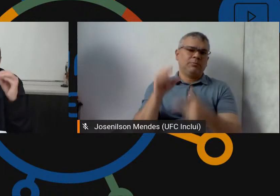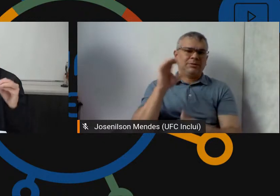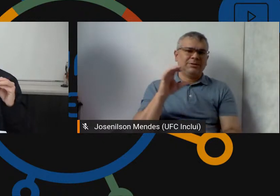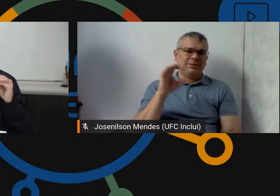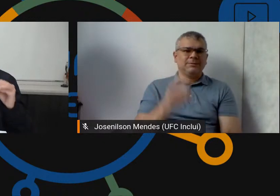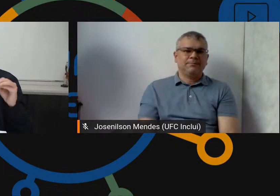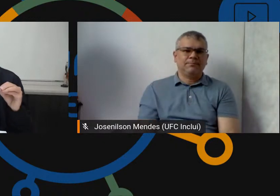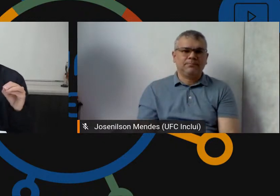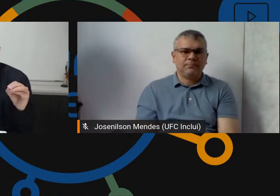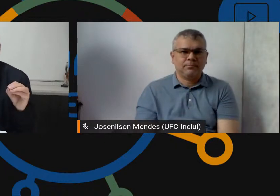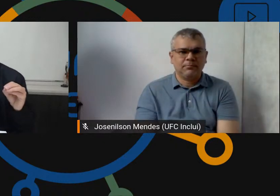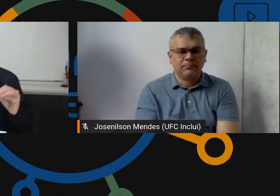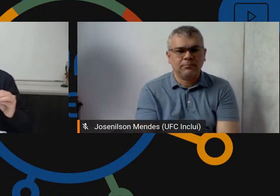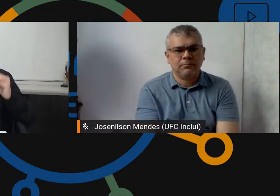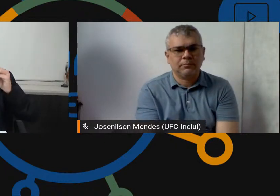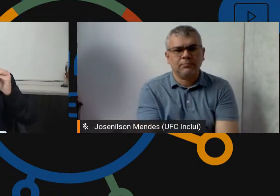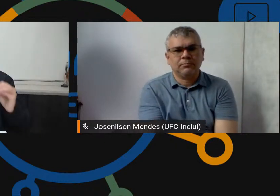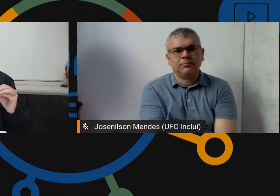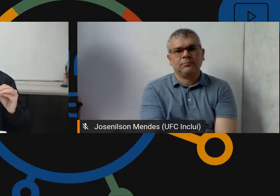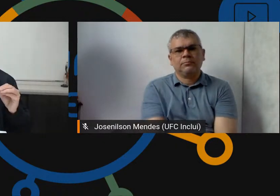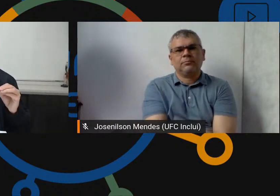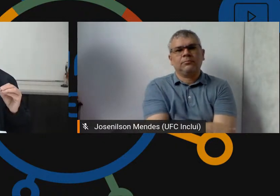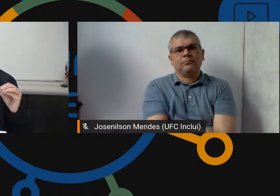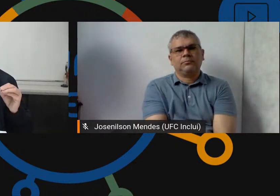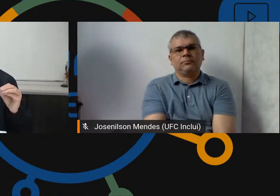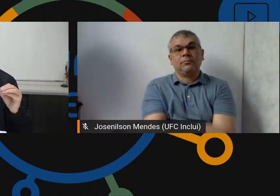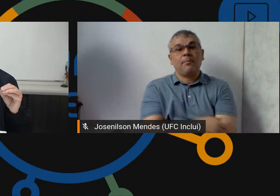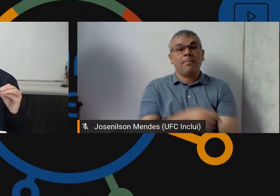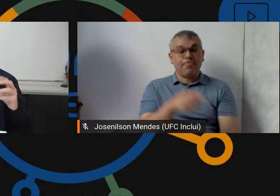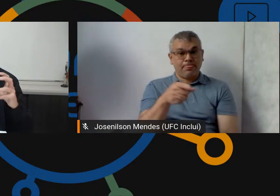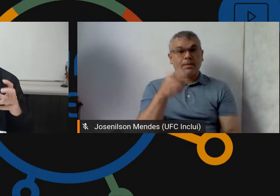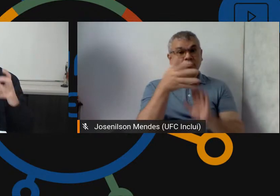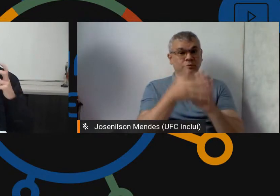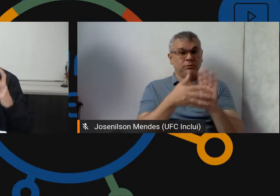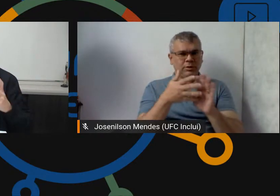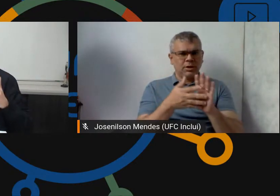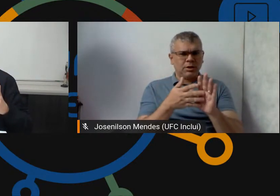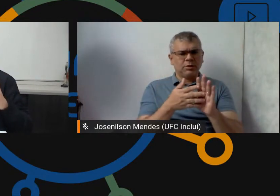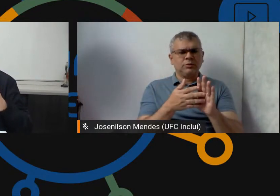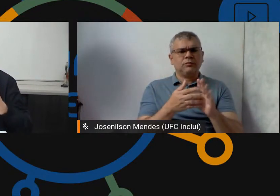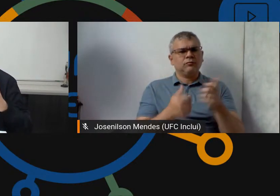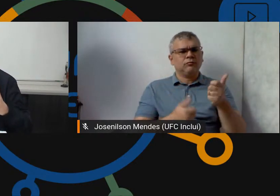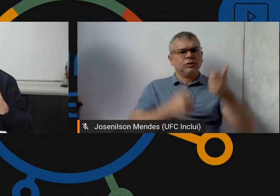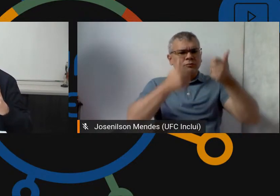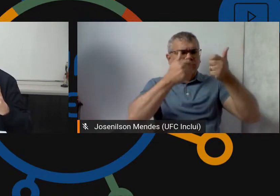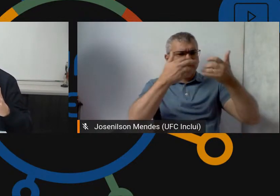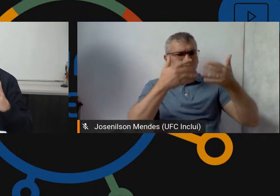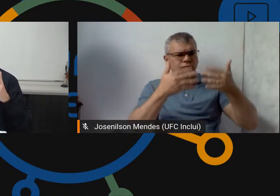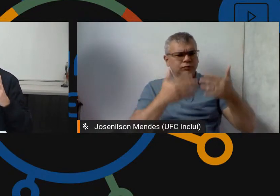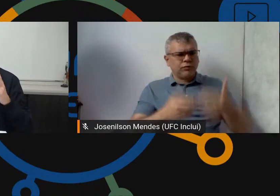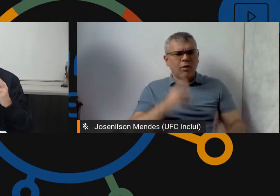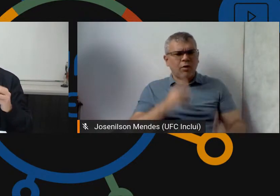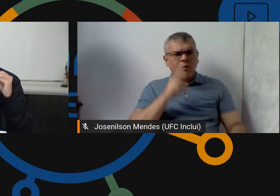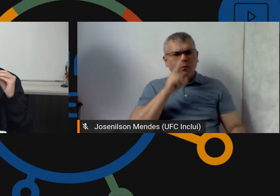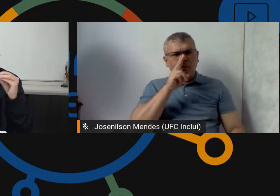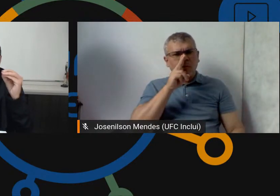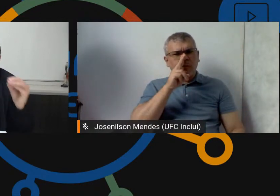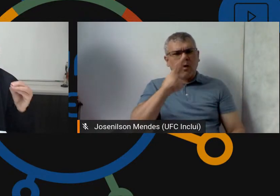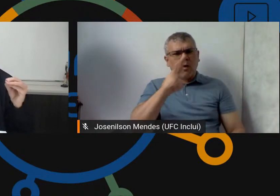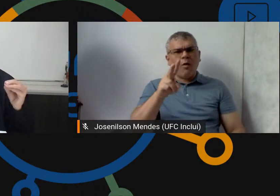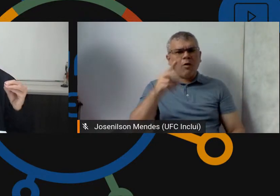As argumentações dentro do texto têm que ser fortes. Você tem que usar uma lógica forte. O texto não